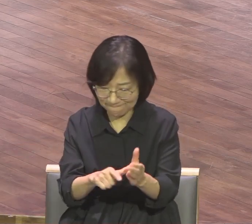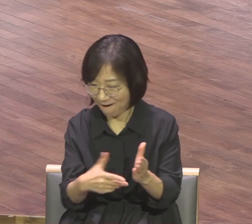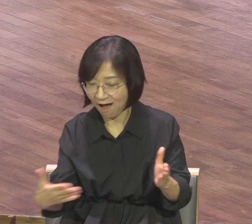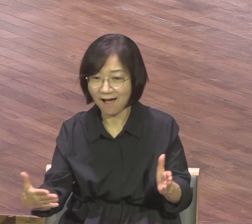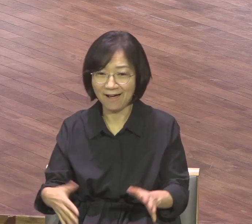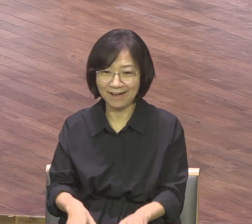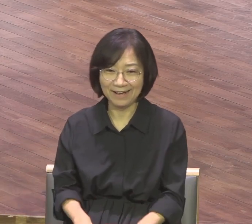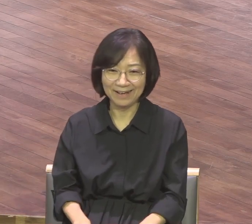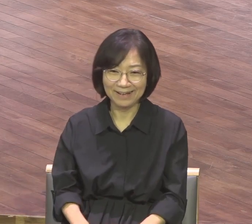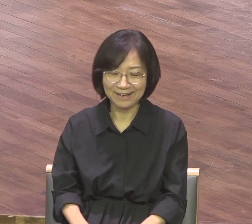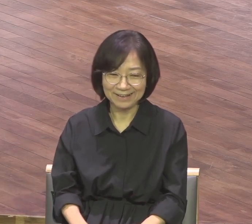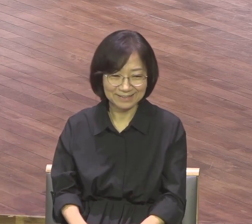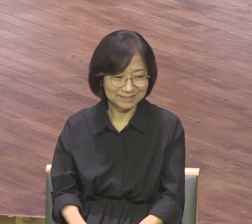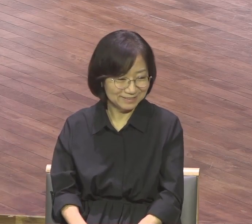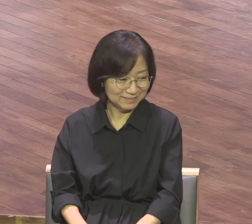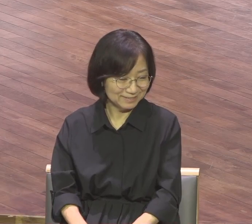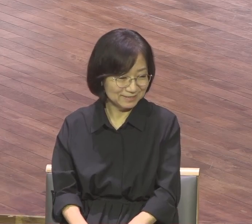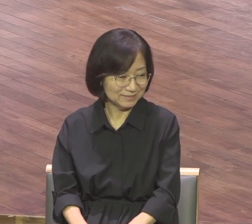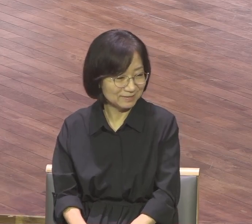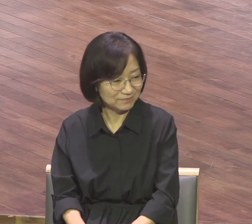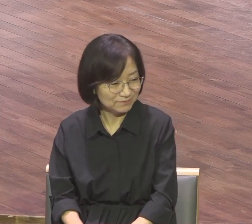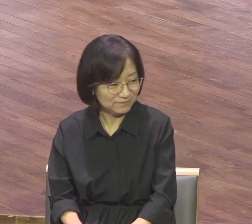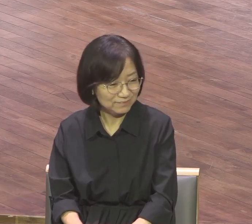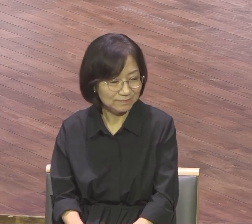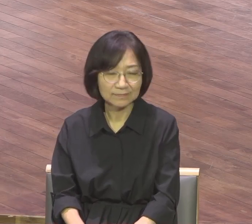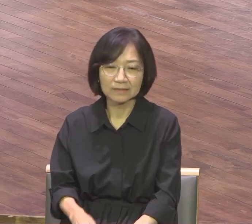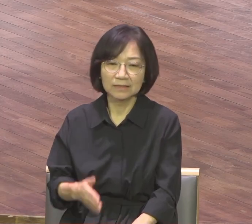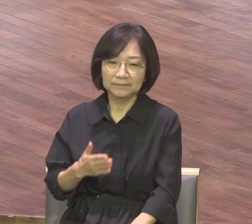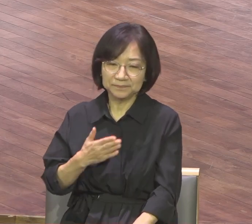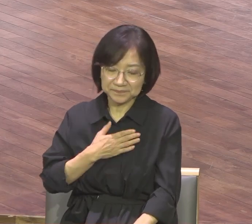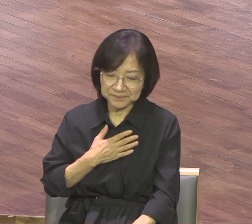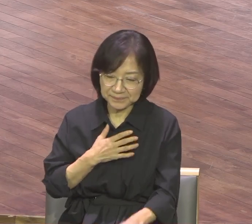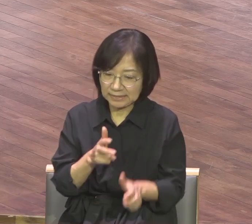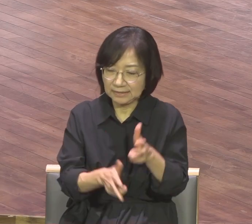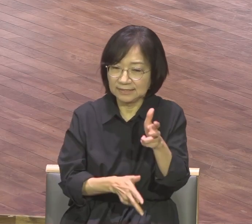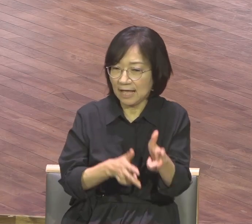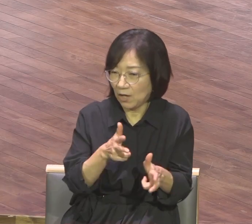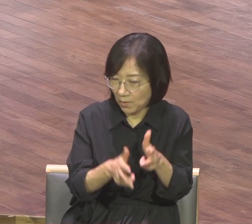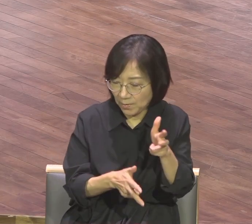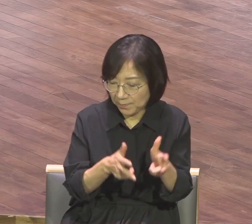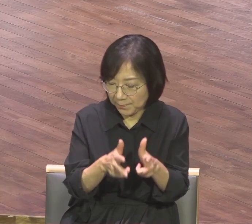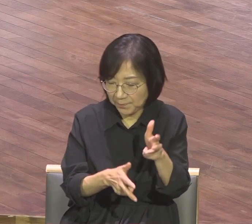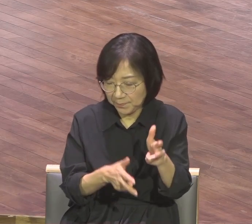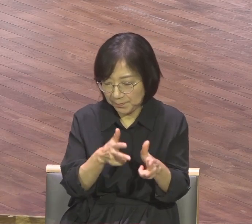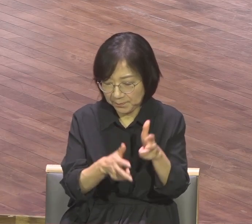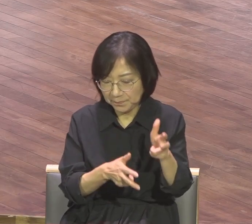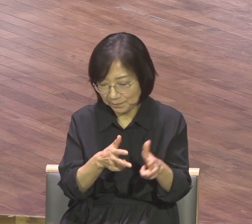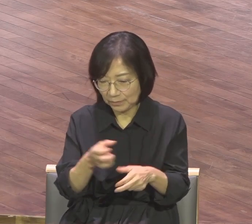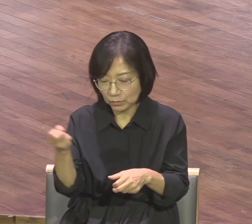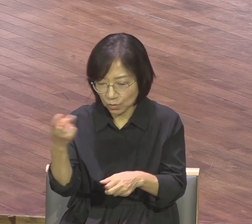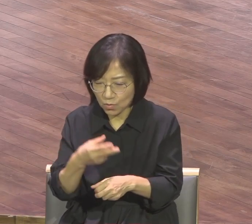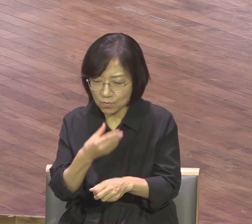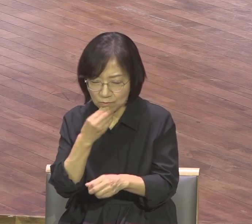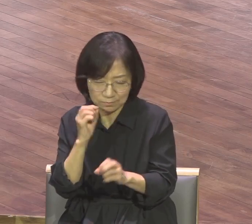뭐 집에 놀았습니까 제가? 사업 잘하고 사업하면서